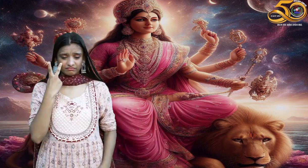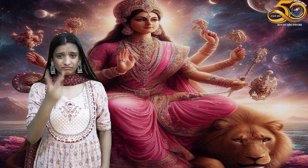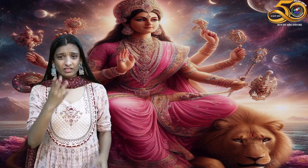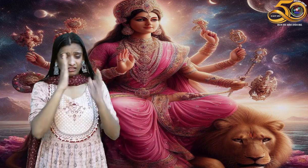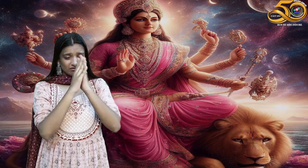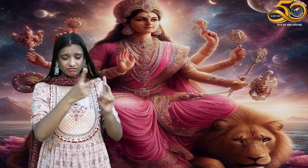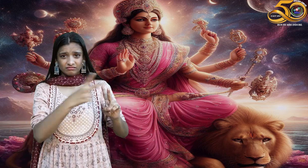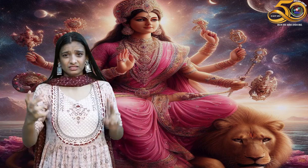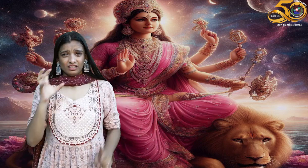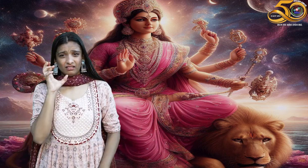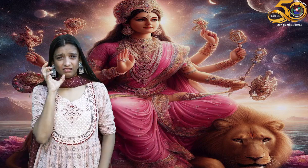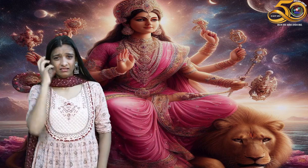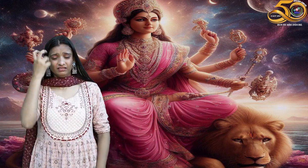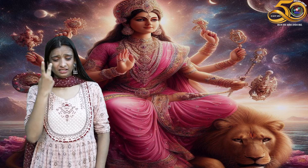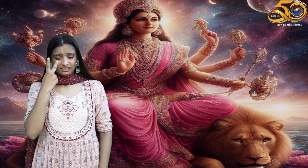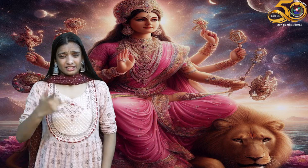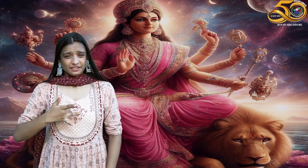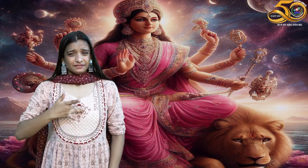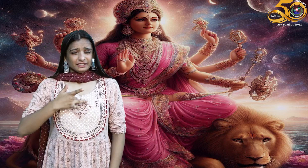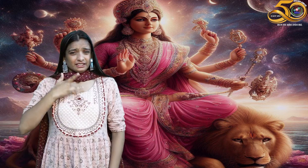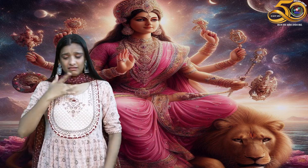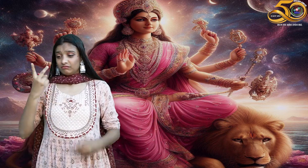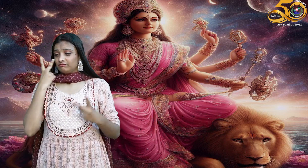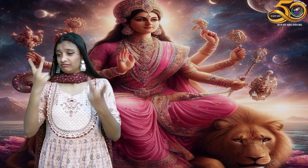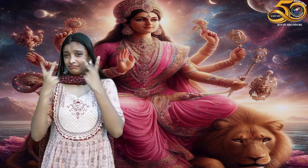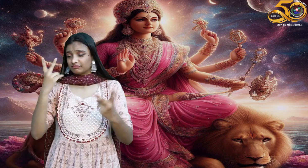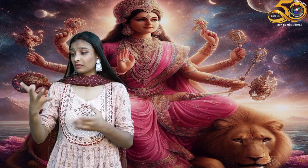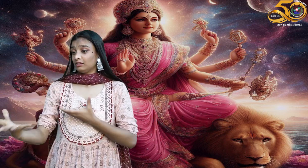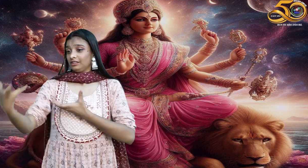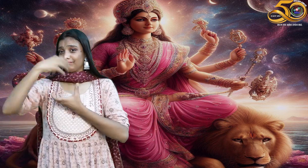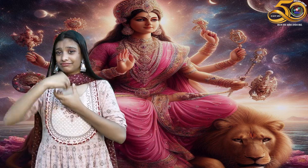सभी देवताओं की शक्तियों को अपने अंदर समा लिया